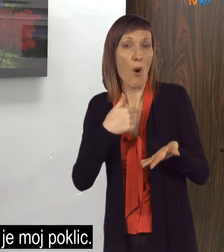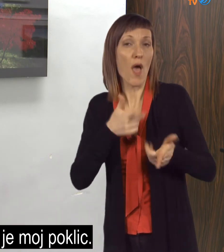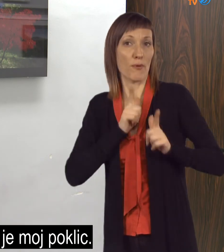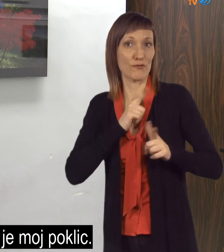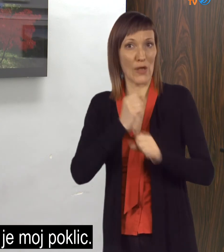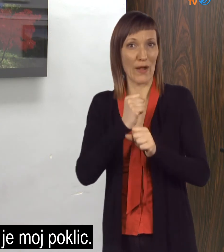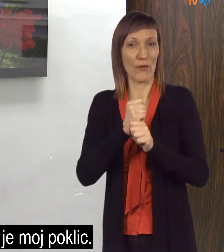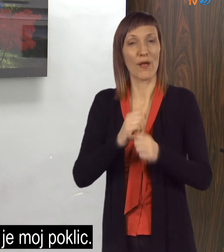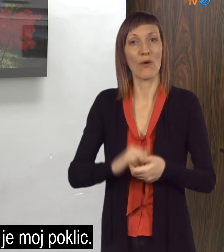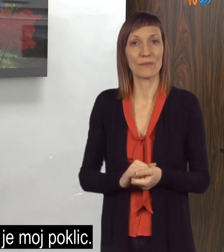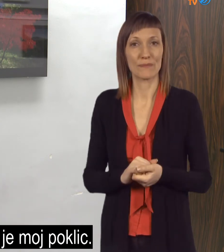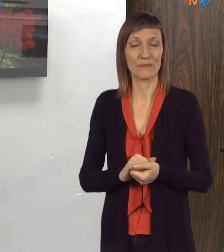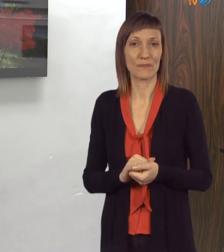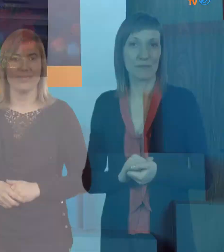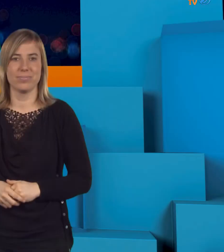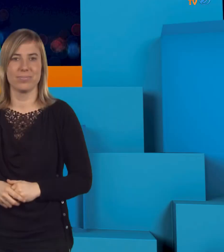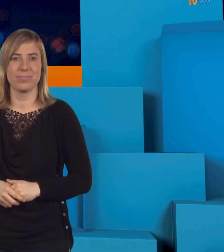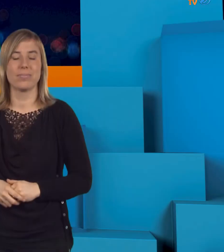napisati, ker to je moja profesija.